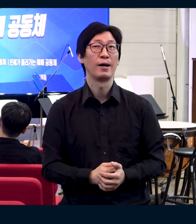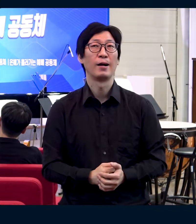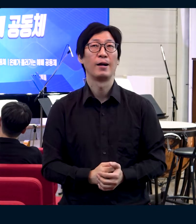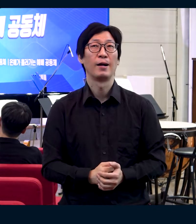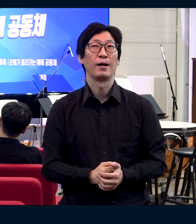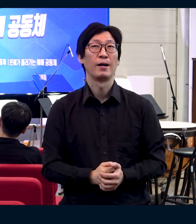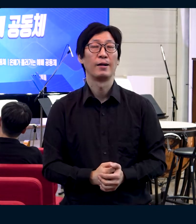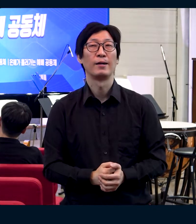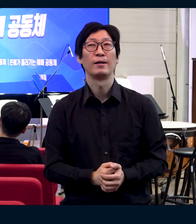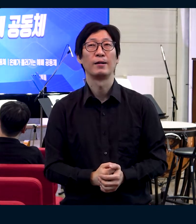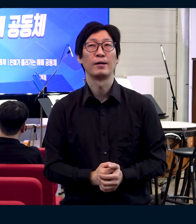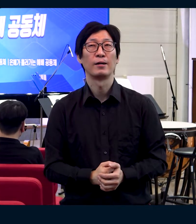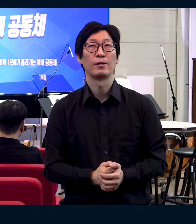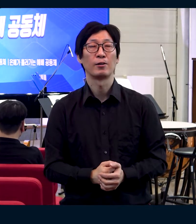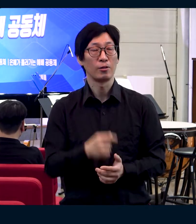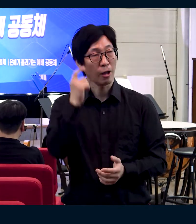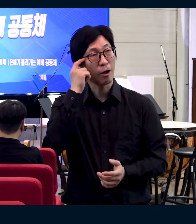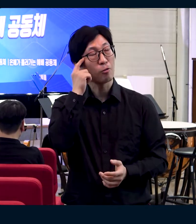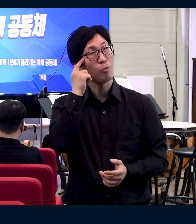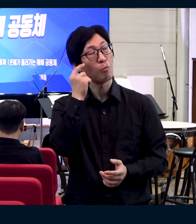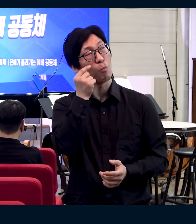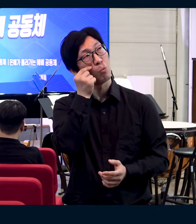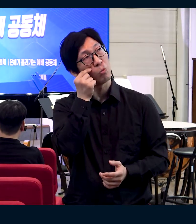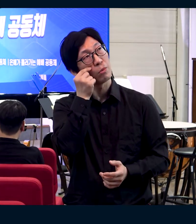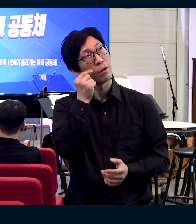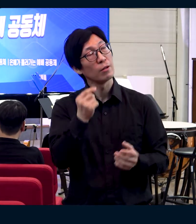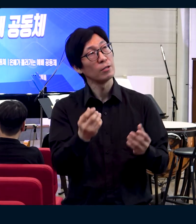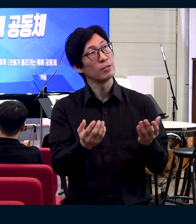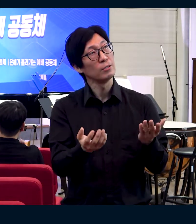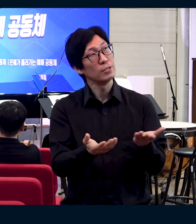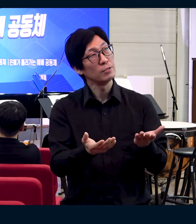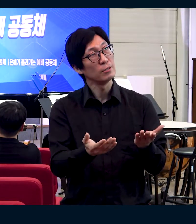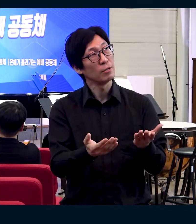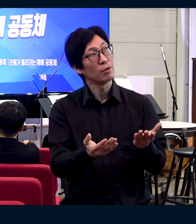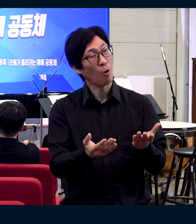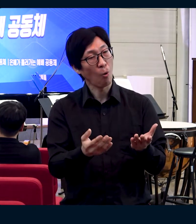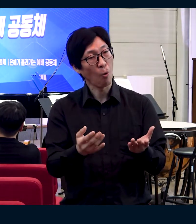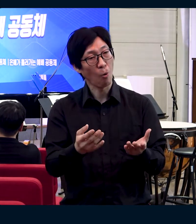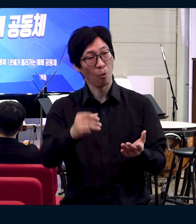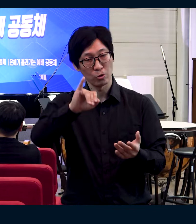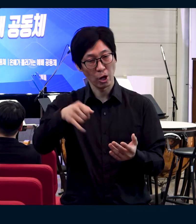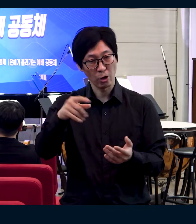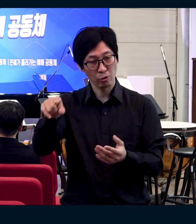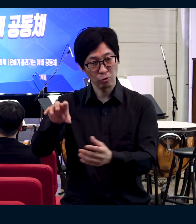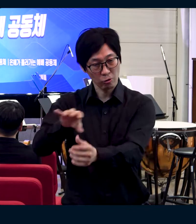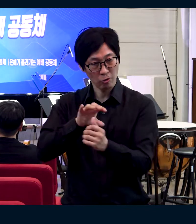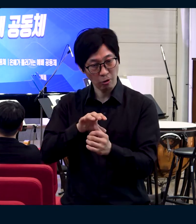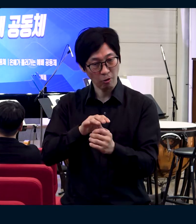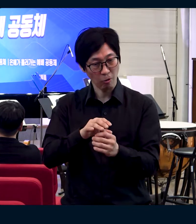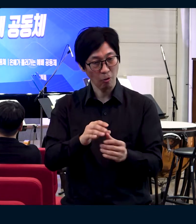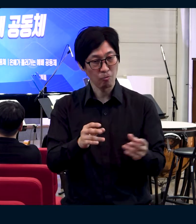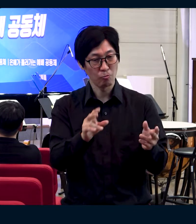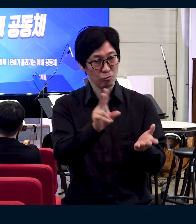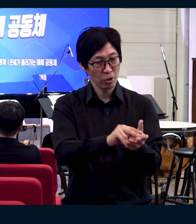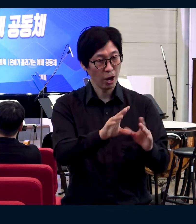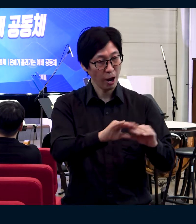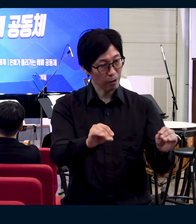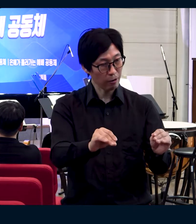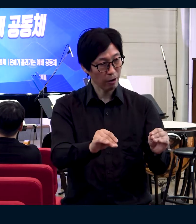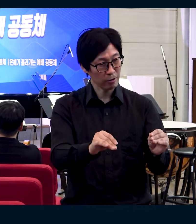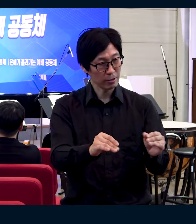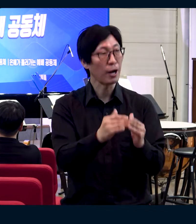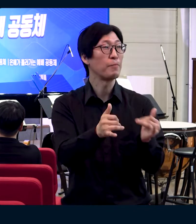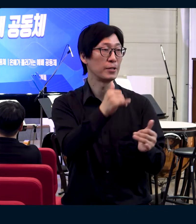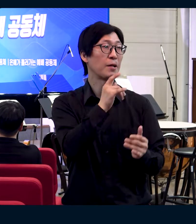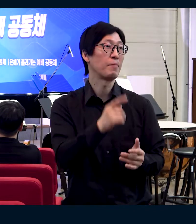말이죠, 정말 상상도 못한 어떤 편법과 꼼수를 동원해서 상황을 막 나름 해결해 나가는, 해결인지 모르겠지만